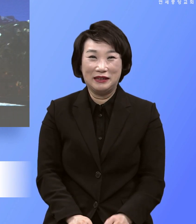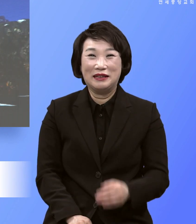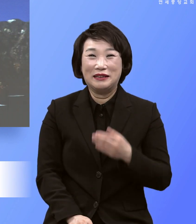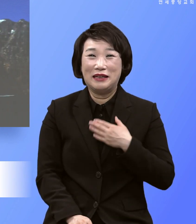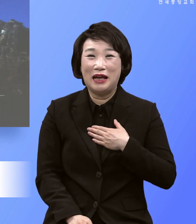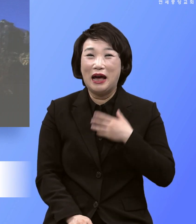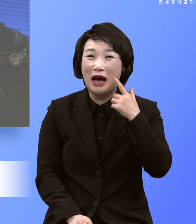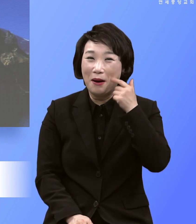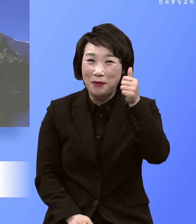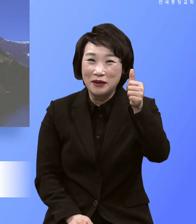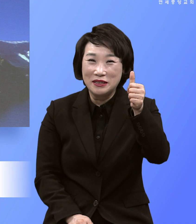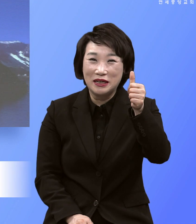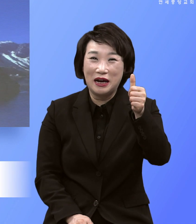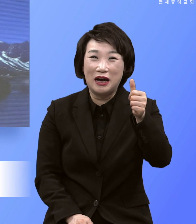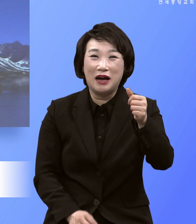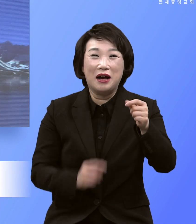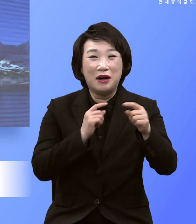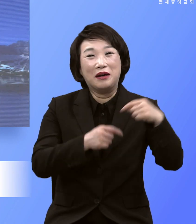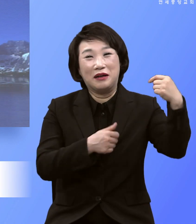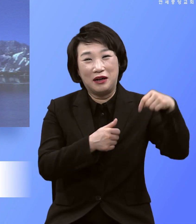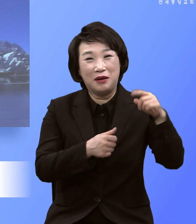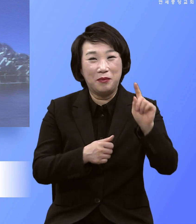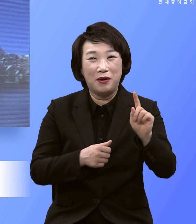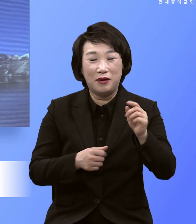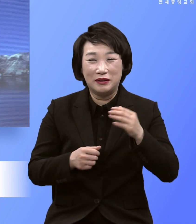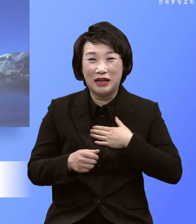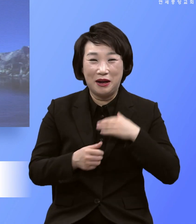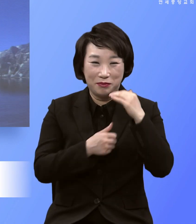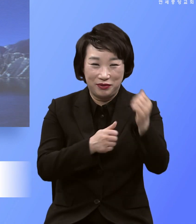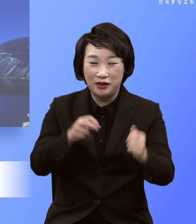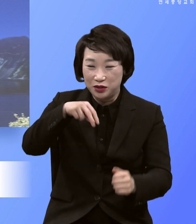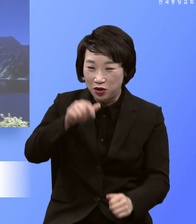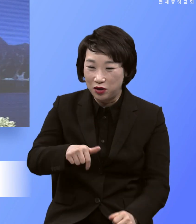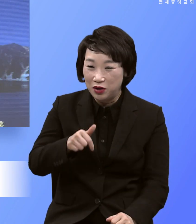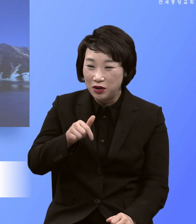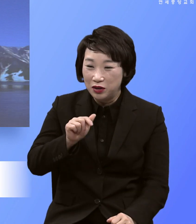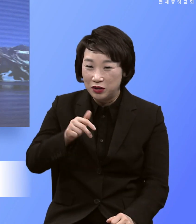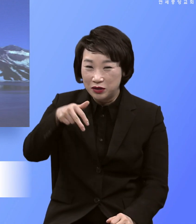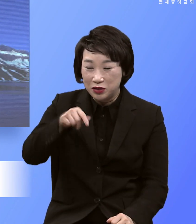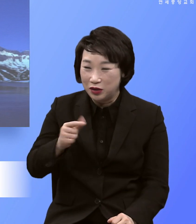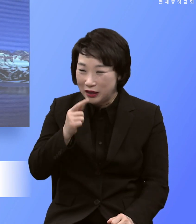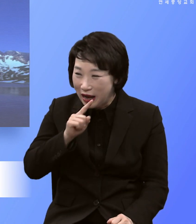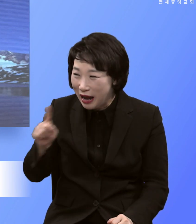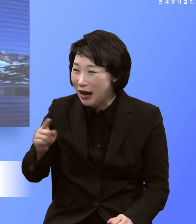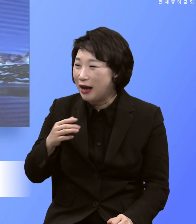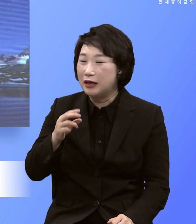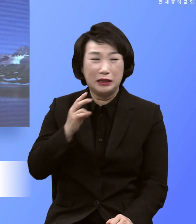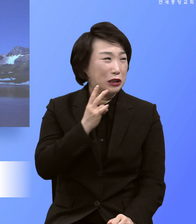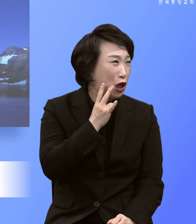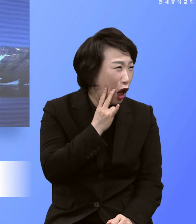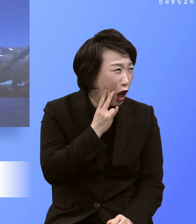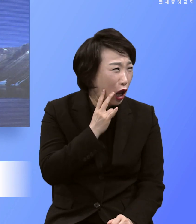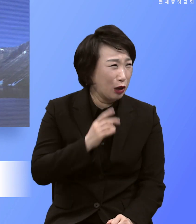우리 아버지께서 말씀하세요. 작잖아. 예. 그